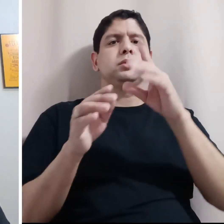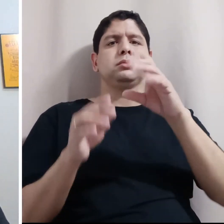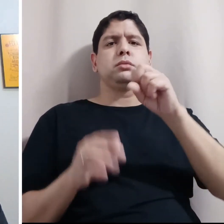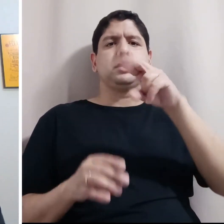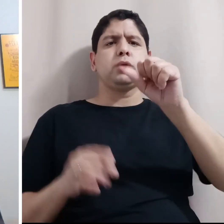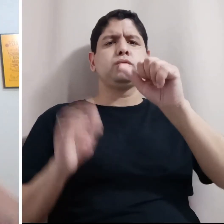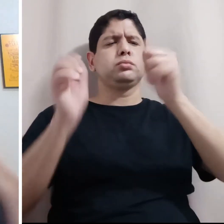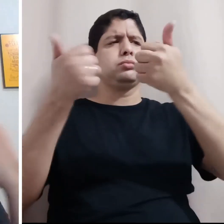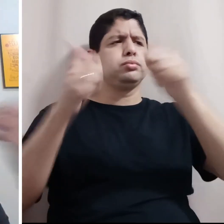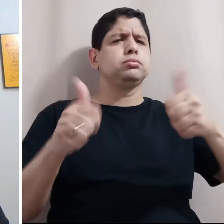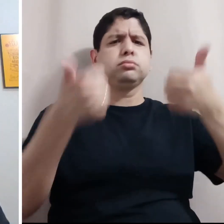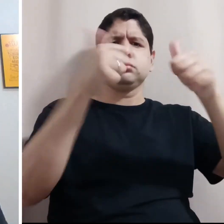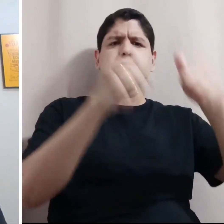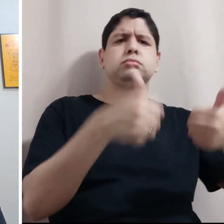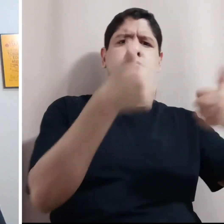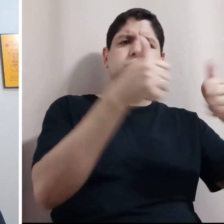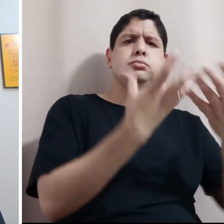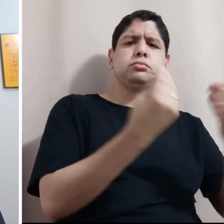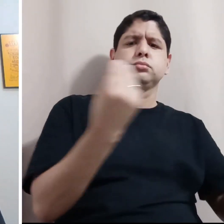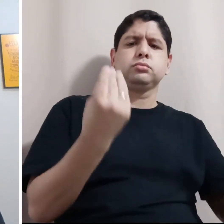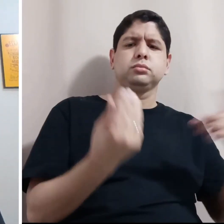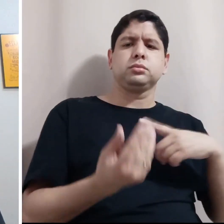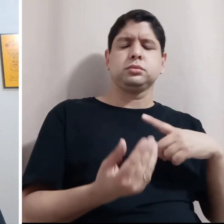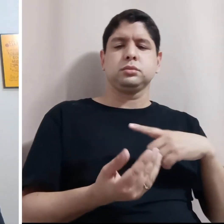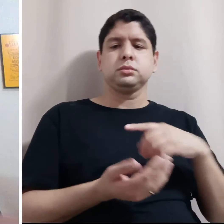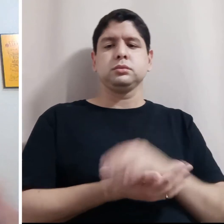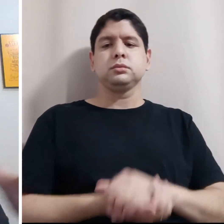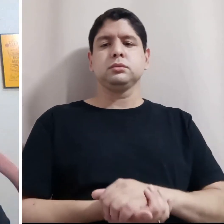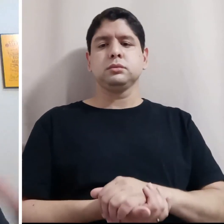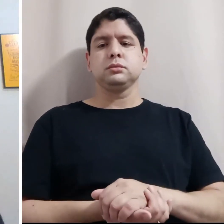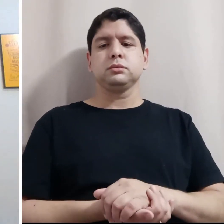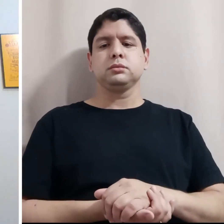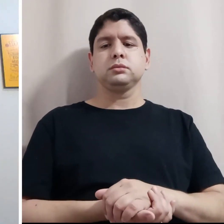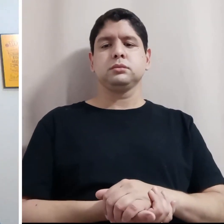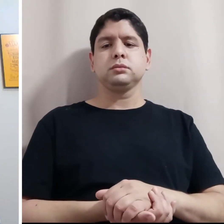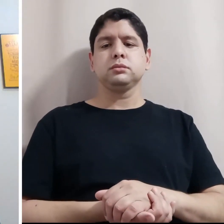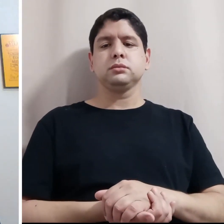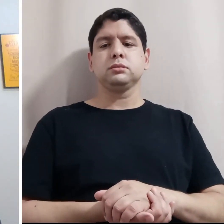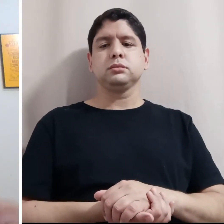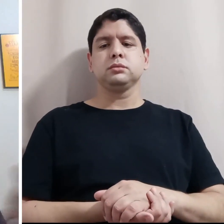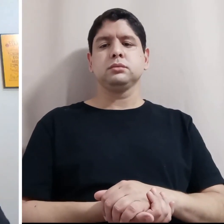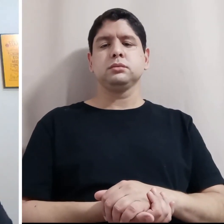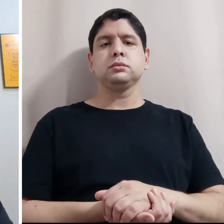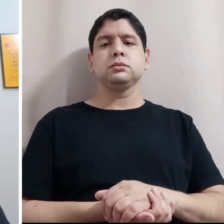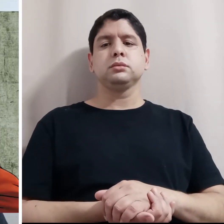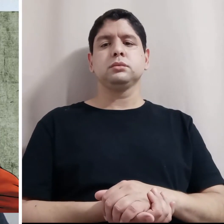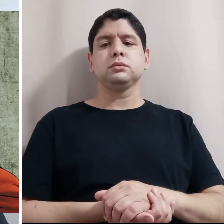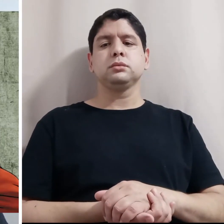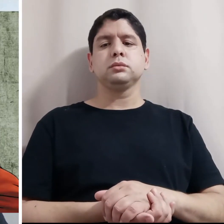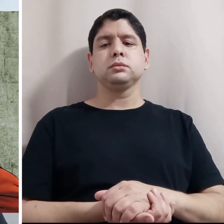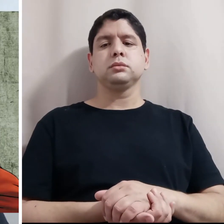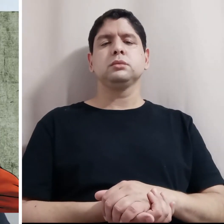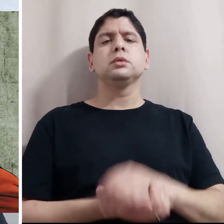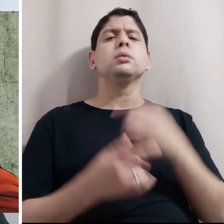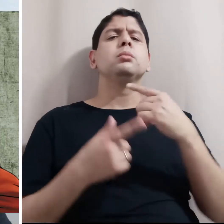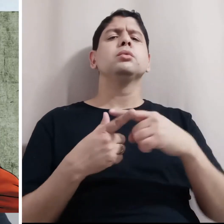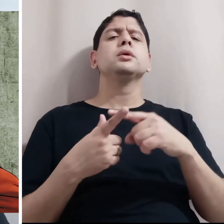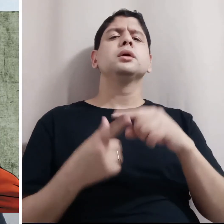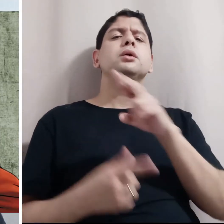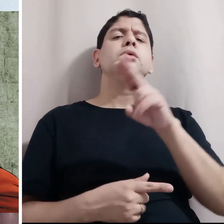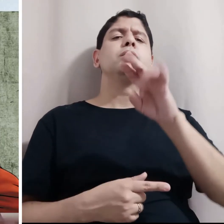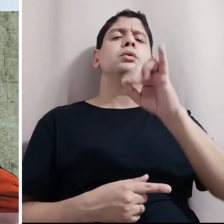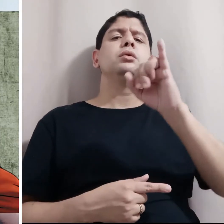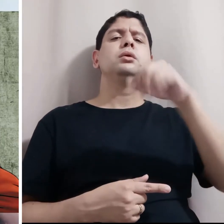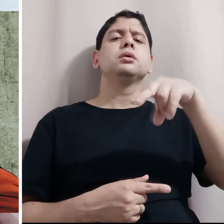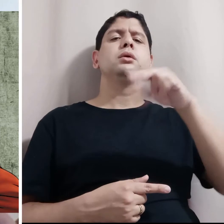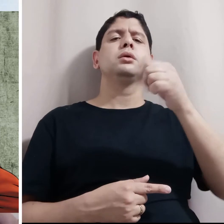vários deuses. O nome Inca, na verdade, não é o nome do povo, tá? É o nome do imperador, do governante. Ele era chamado de